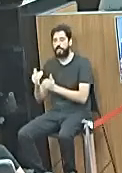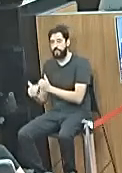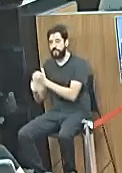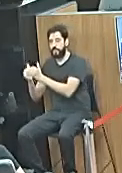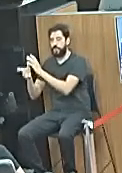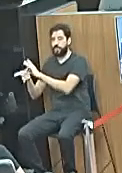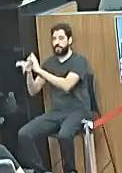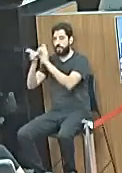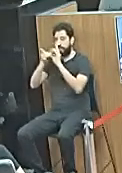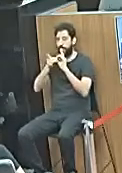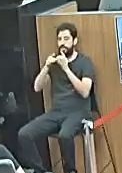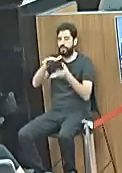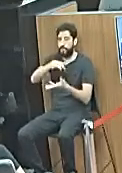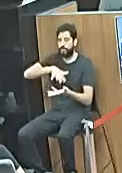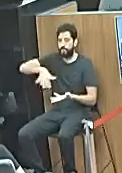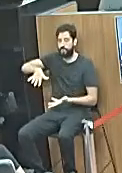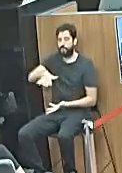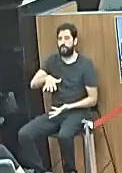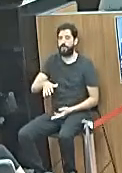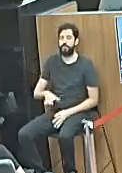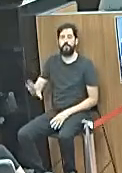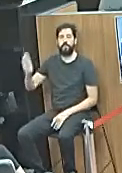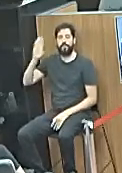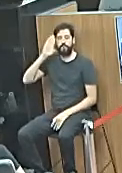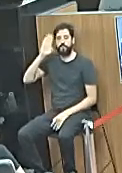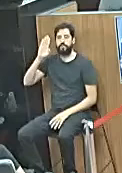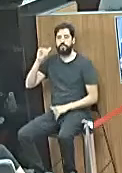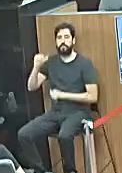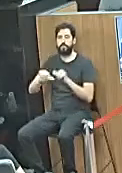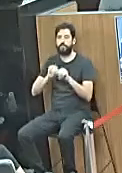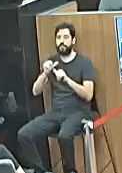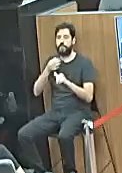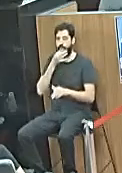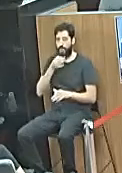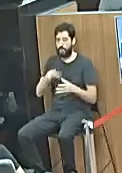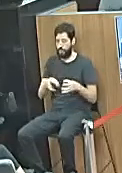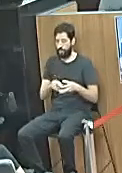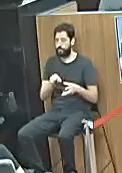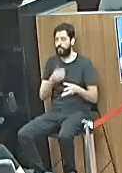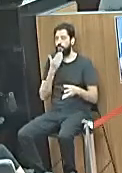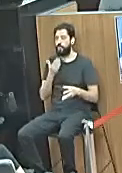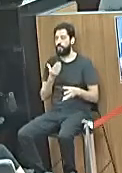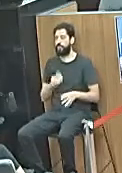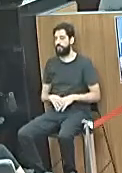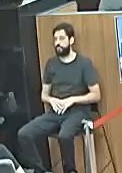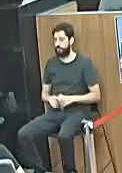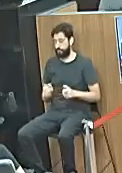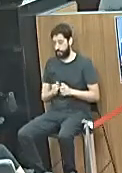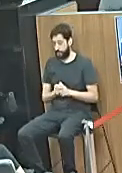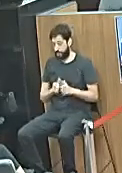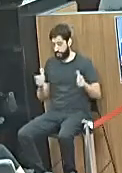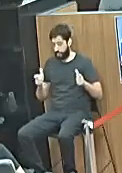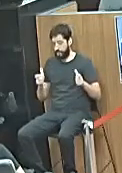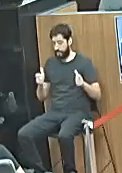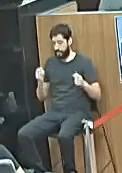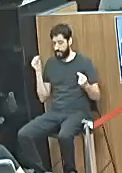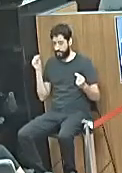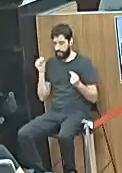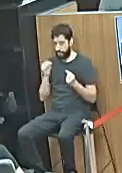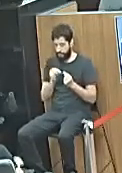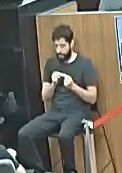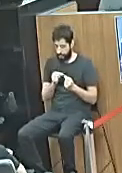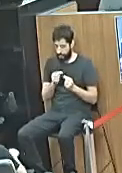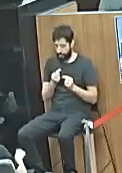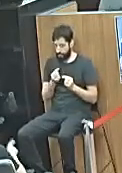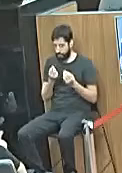integração regional as principais alterações sugeridas pelo grupo foram ampliar as metas físicas